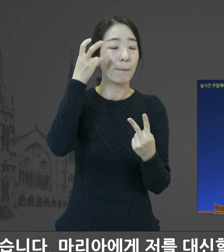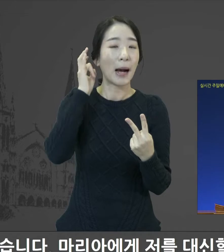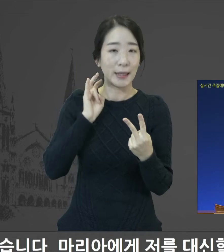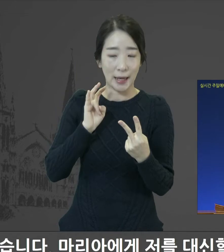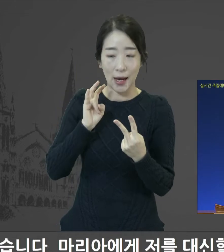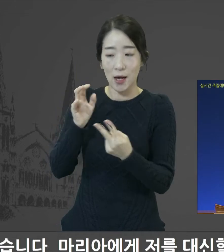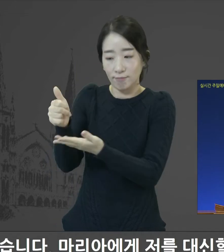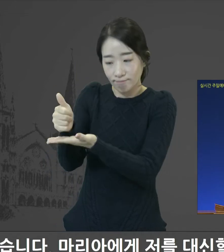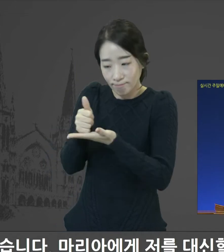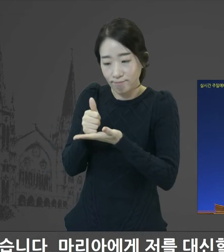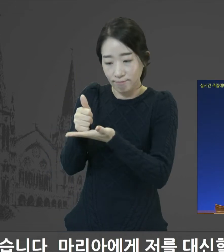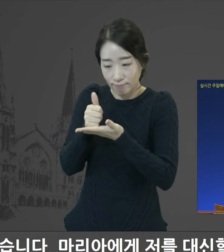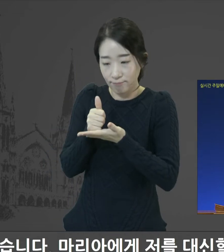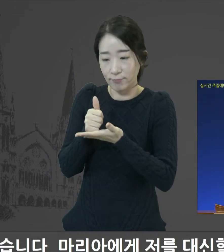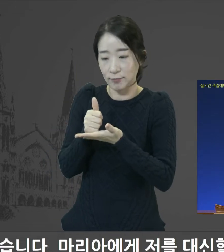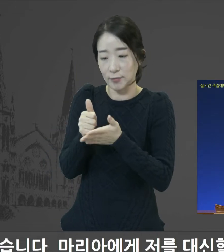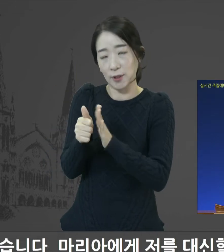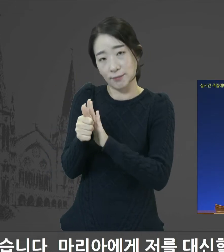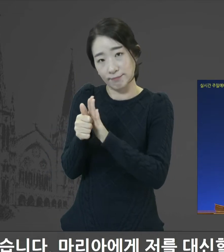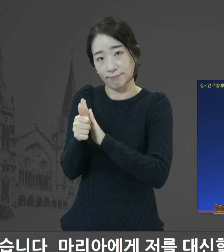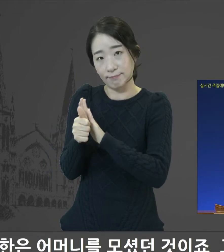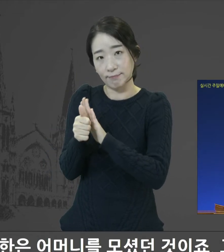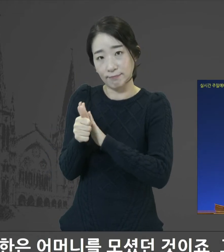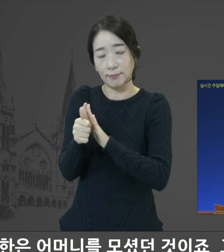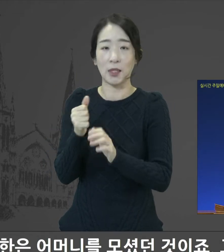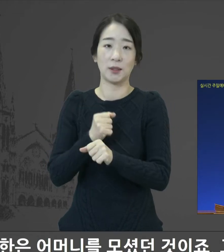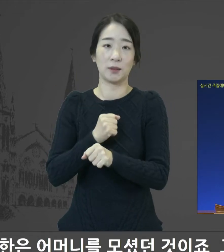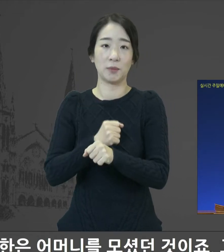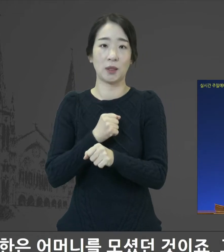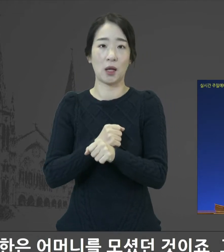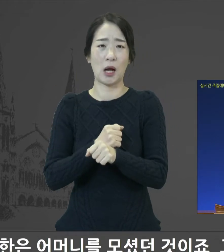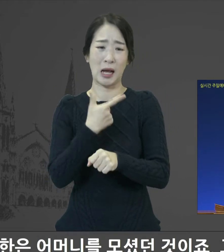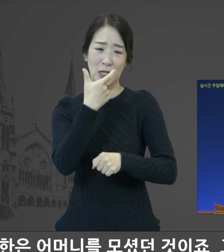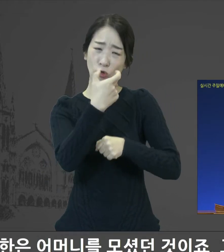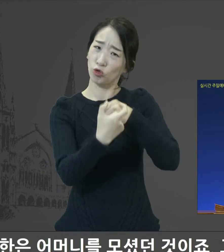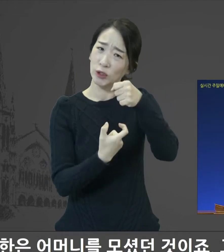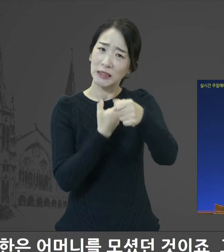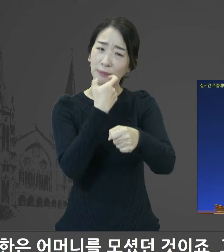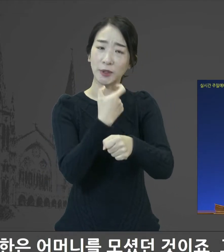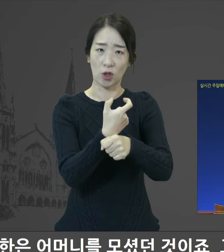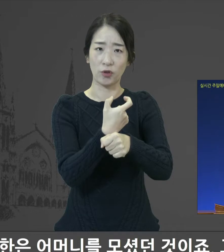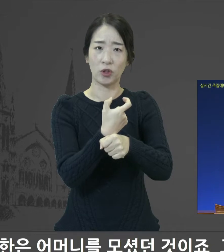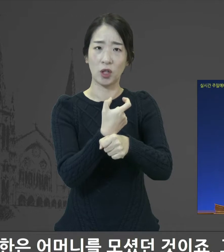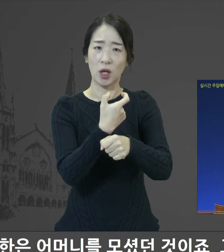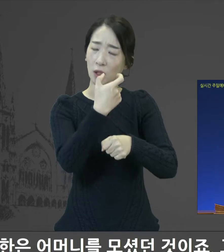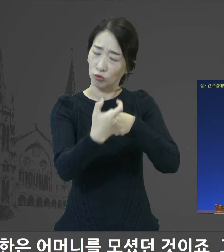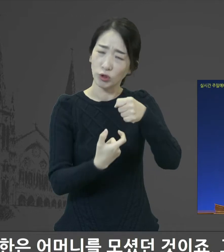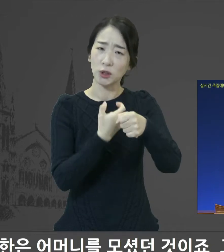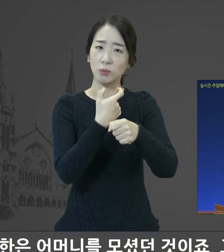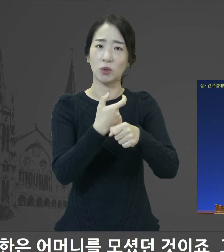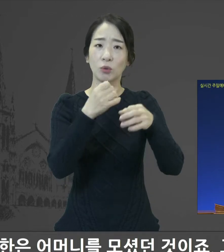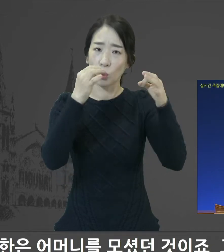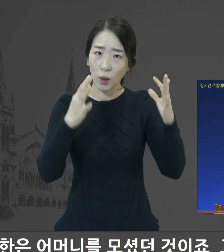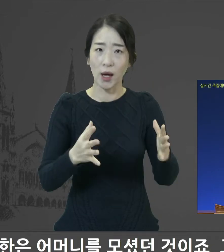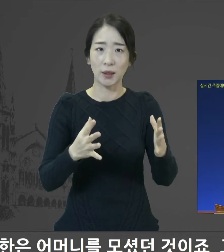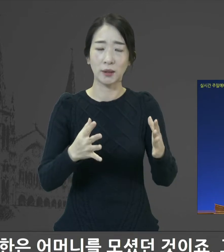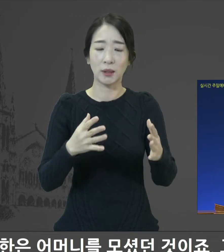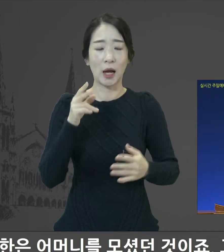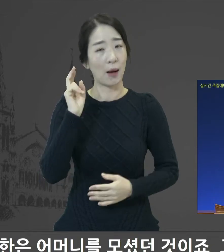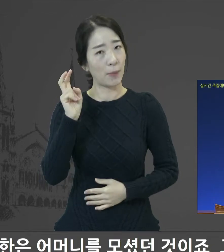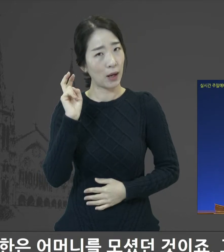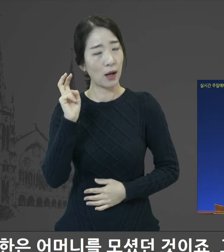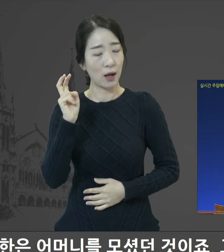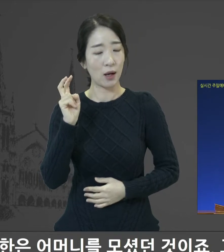10년 이 정도가 아니고 6과 10을 합쳐서 60년가량 되었을 것으로 추정합니다. 그거보다